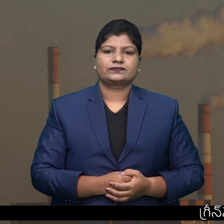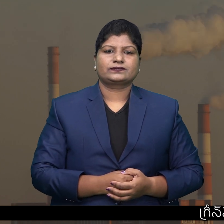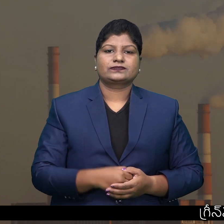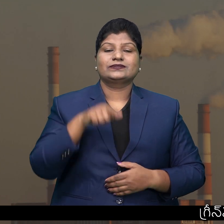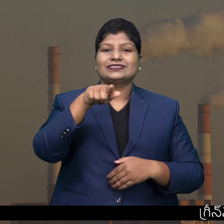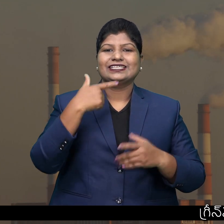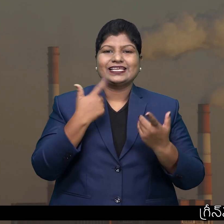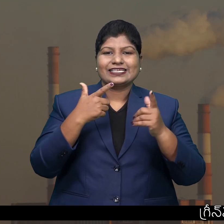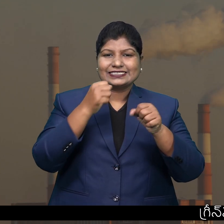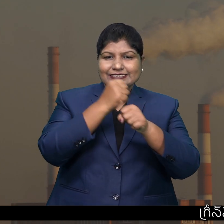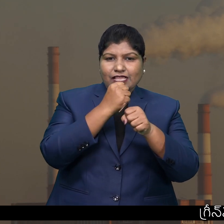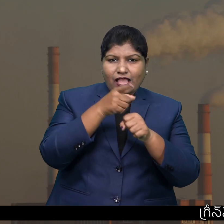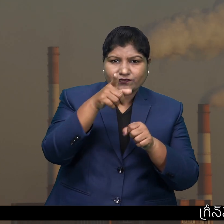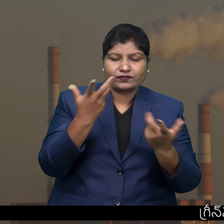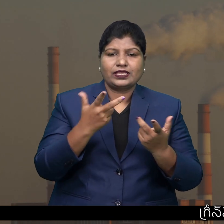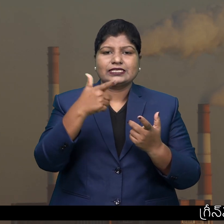గ్రీన్ హౌస్ ప్రభావం.